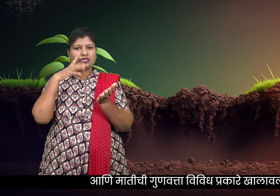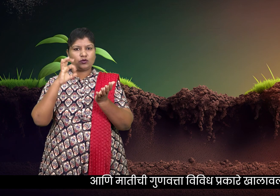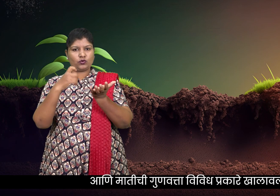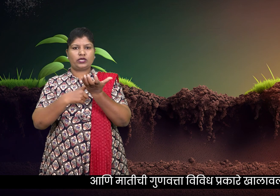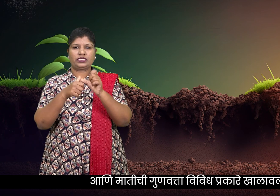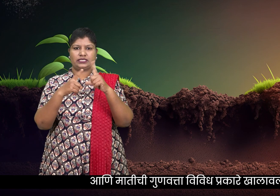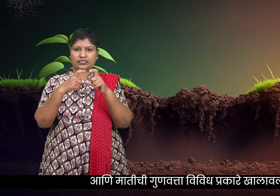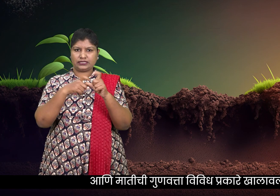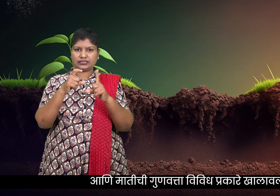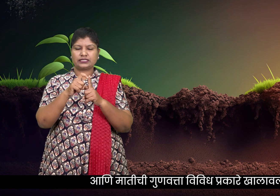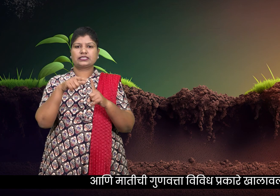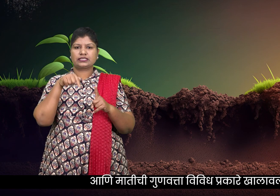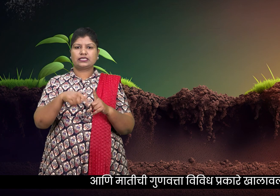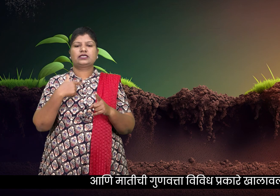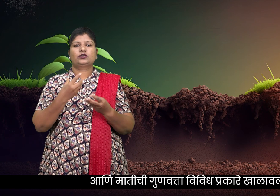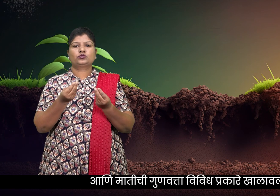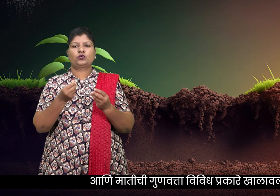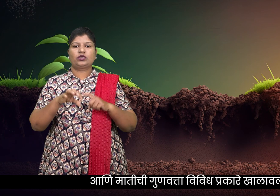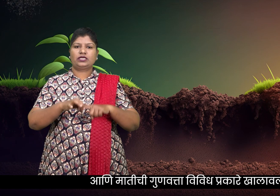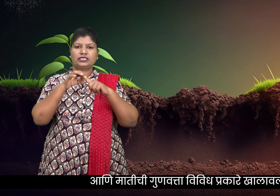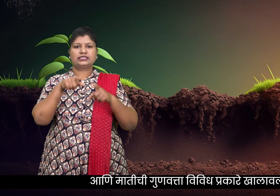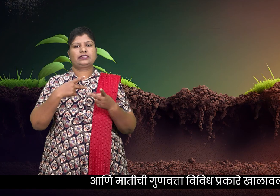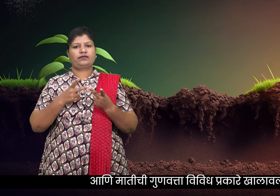आणि मातीची गुणवत्ता विविध प्रकारे खालावली आहे।